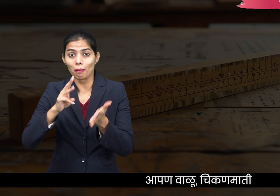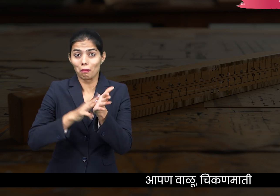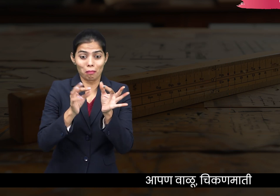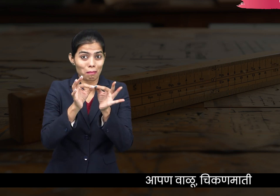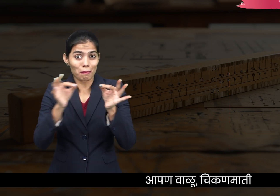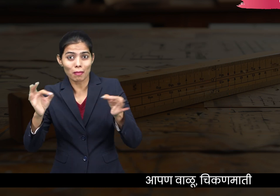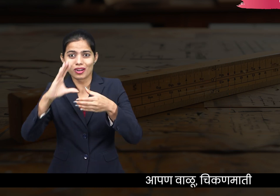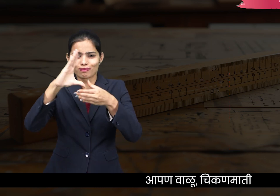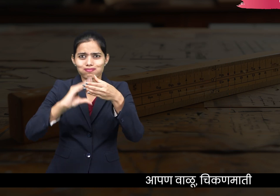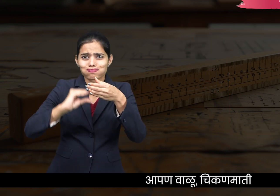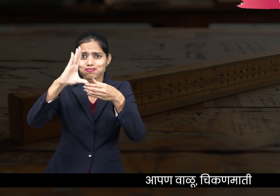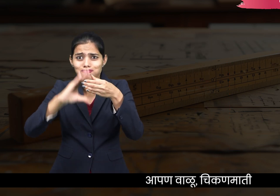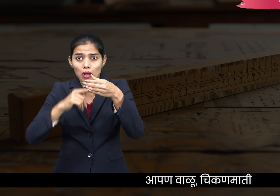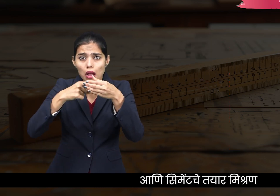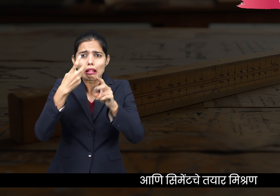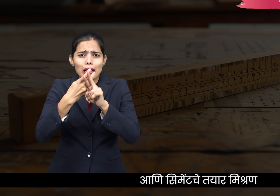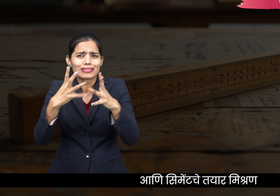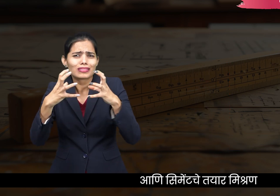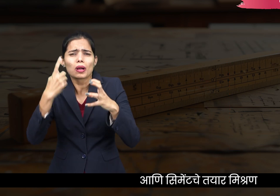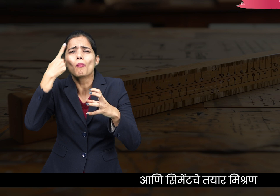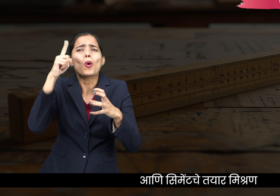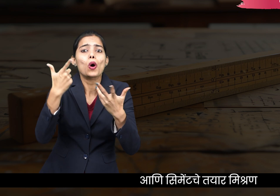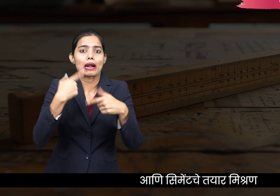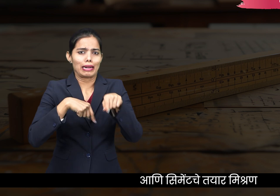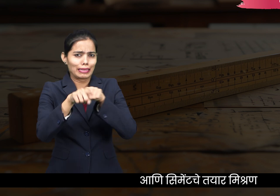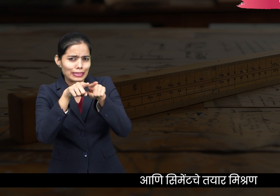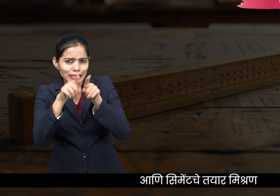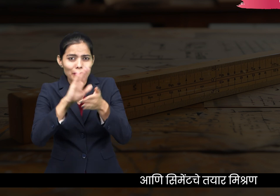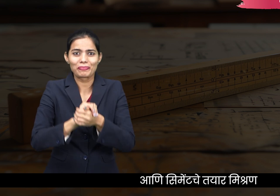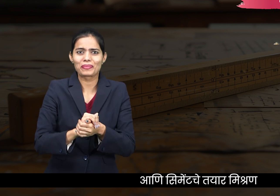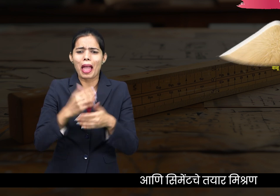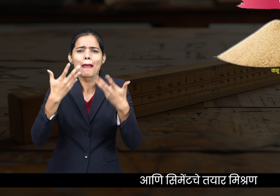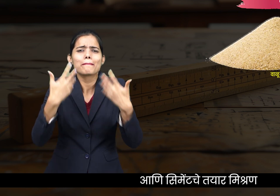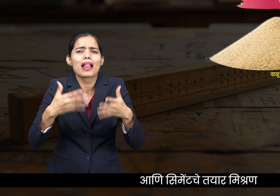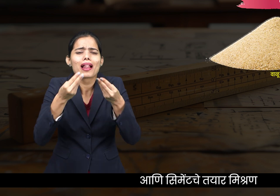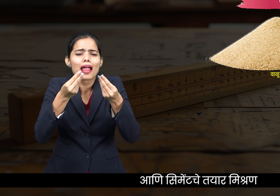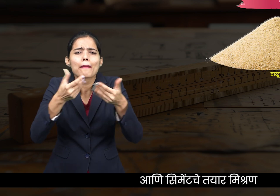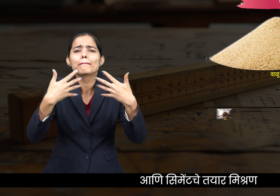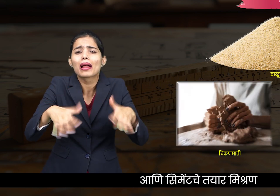आपण वाळू, चिकणमाती आणि सिमेंटचे तयार मिश्रण